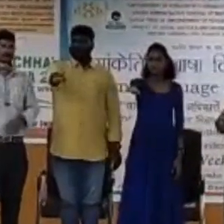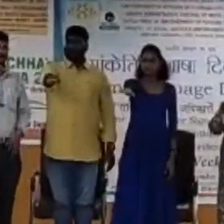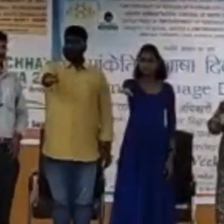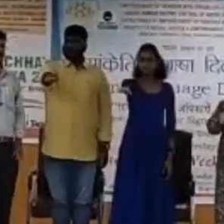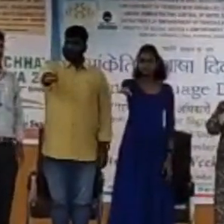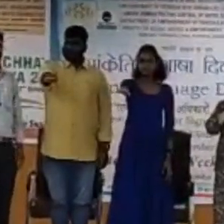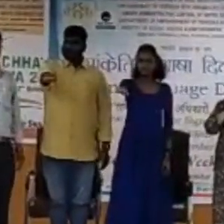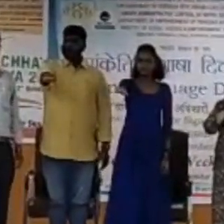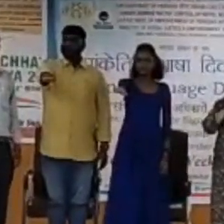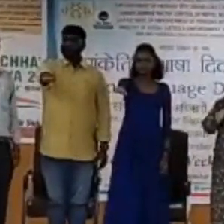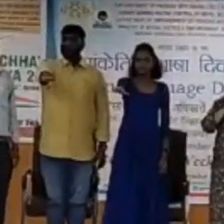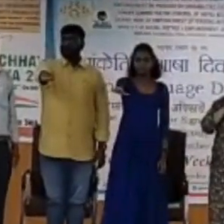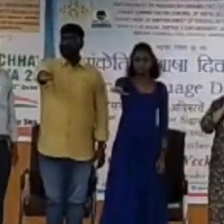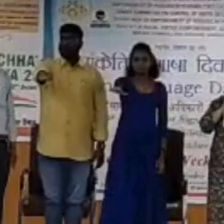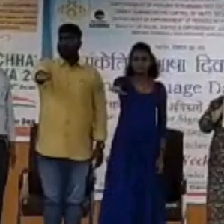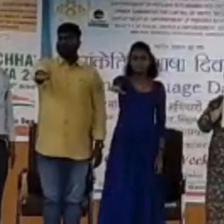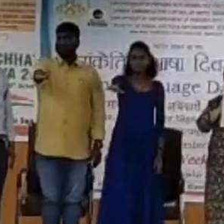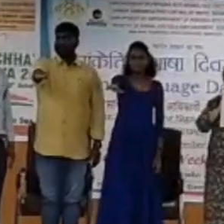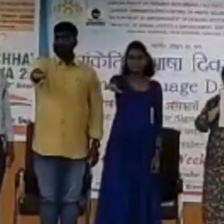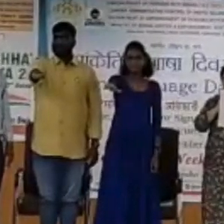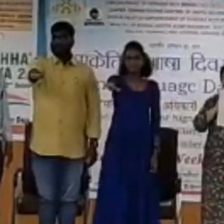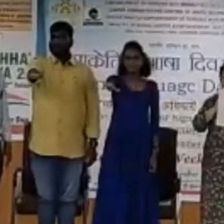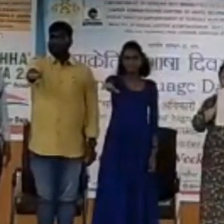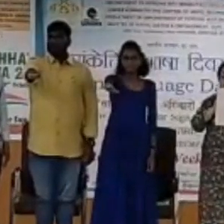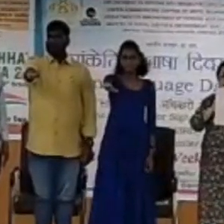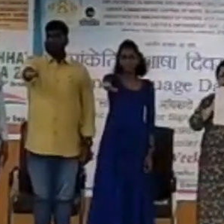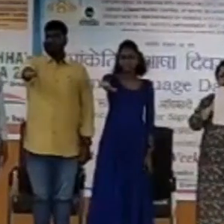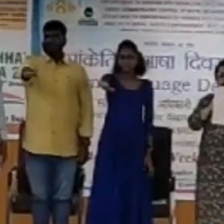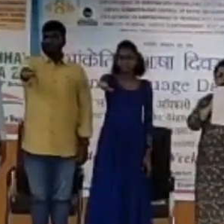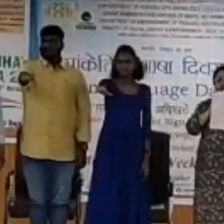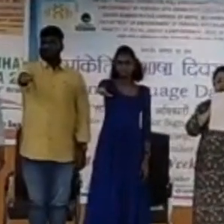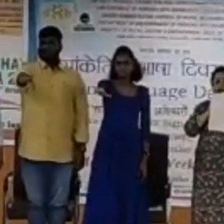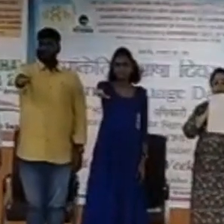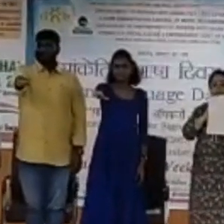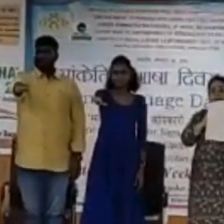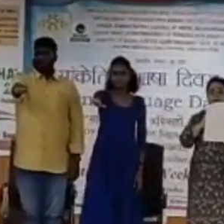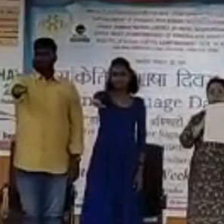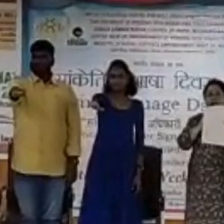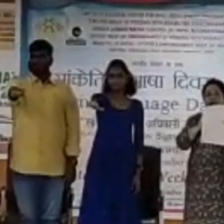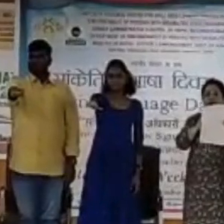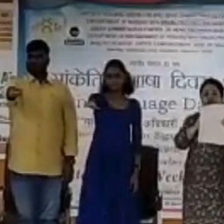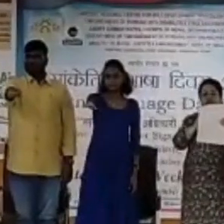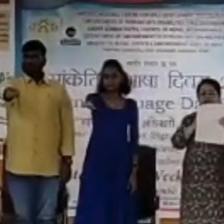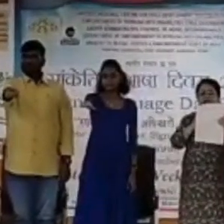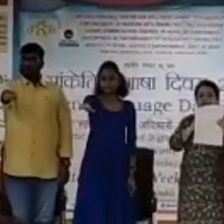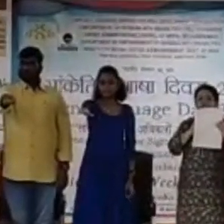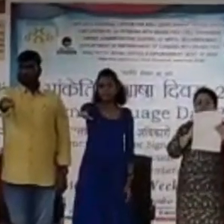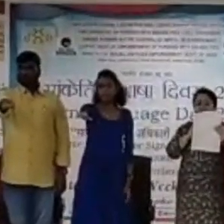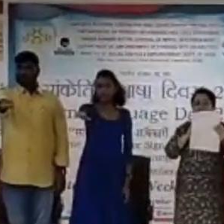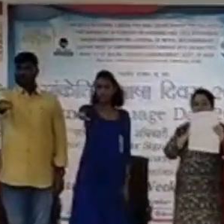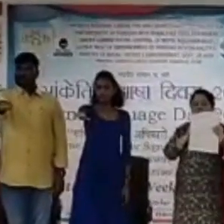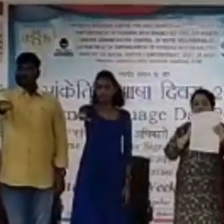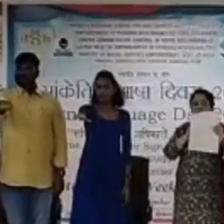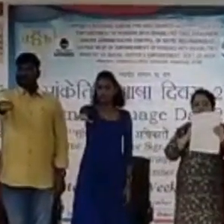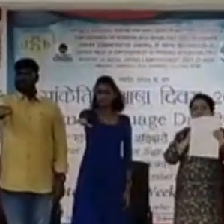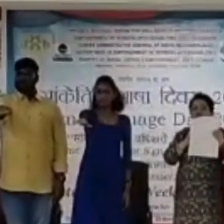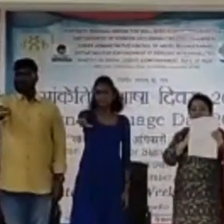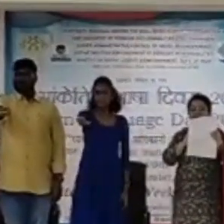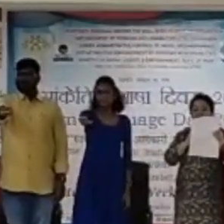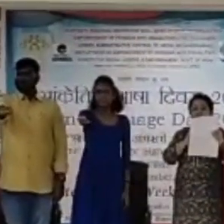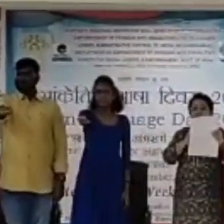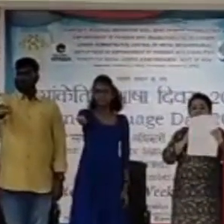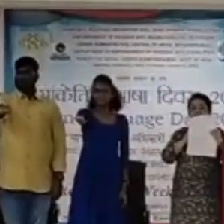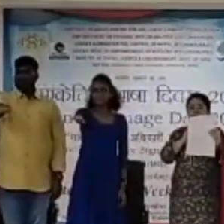लेता हूँ कि मेरे परिवार एवं समुदाय के